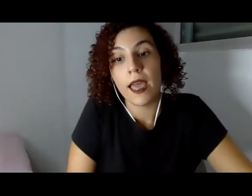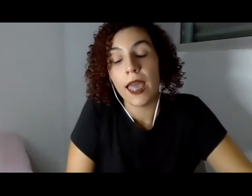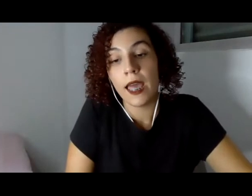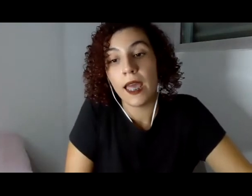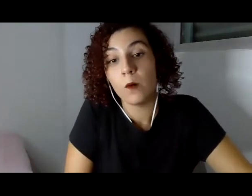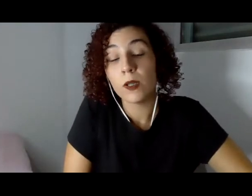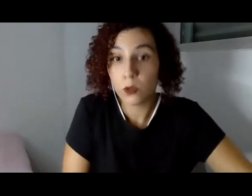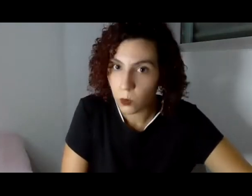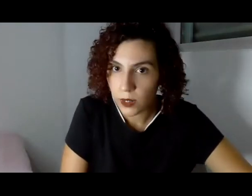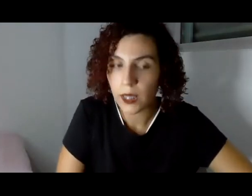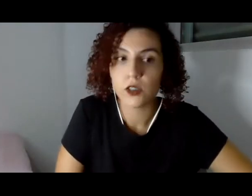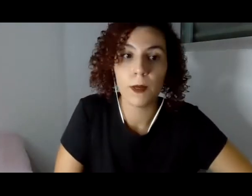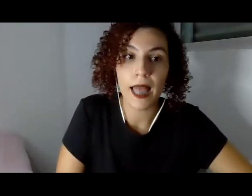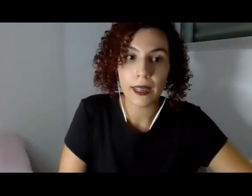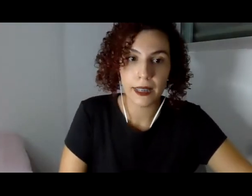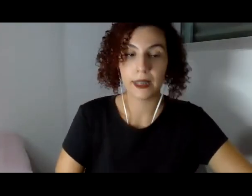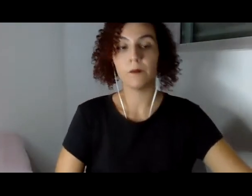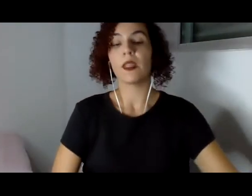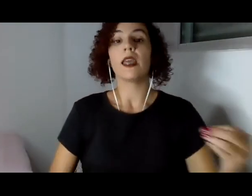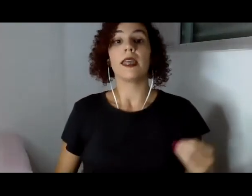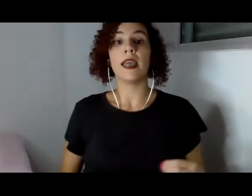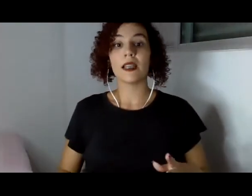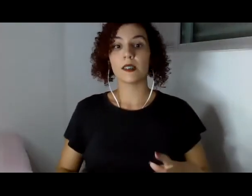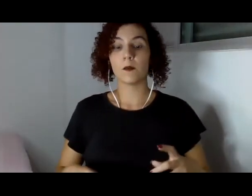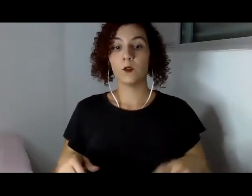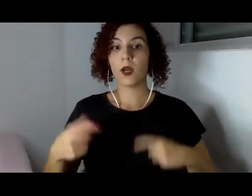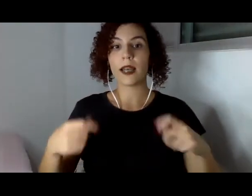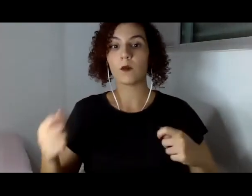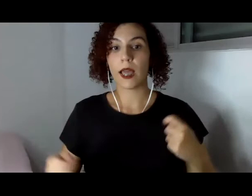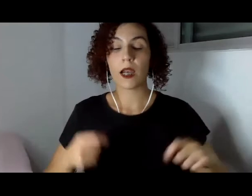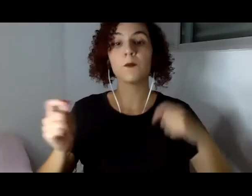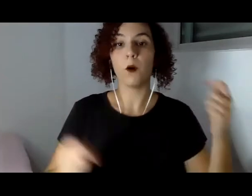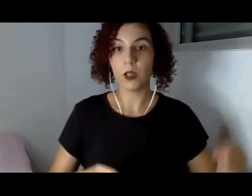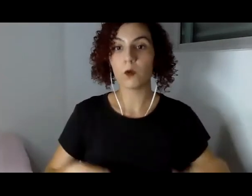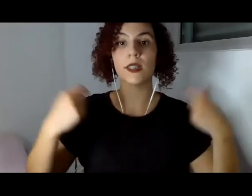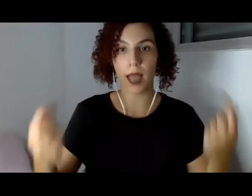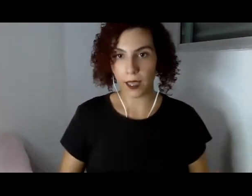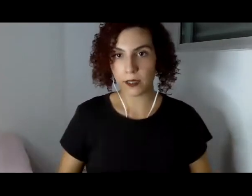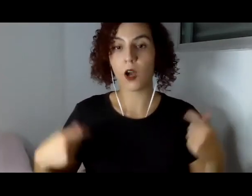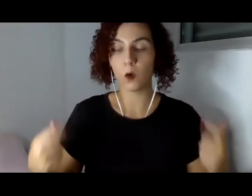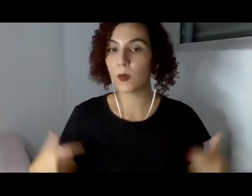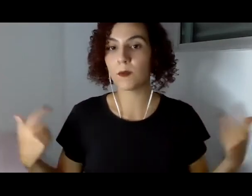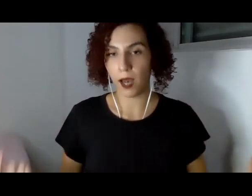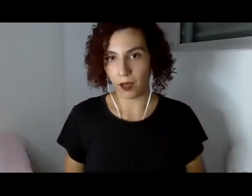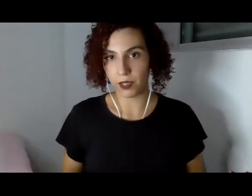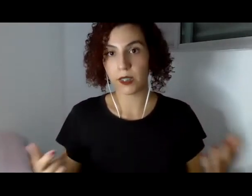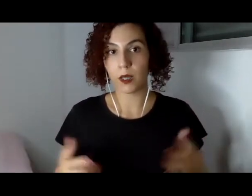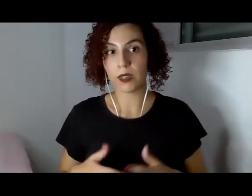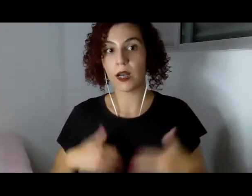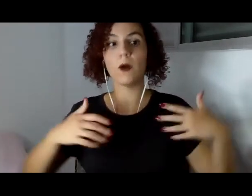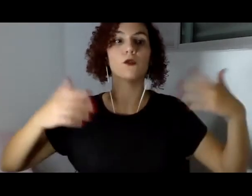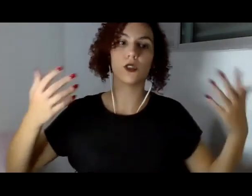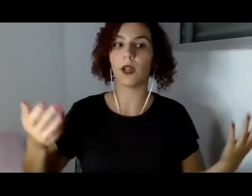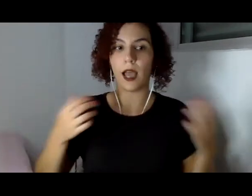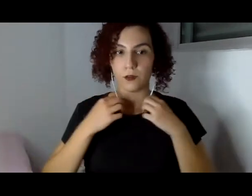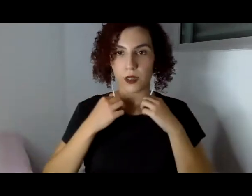Tatius é uma surda, ela chama Thalita, e no canal dela, ela põe os sinais de algumas palavras. Então,